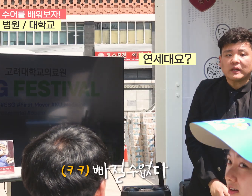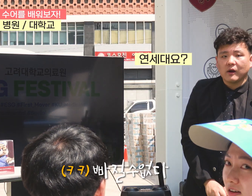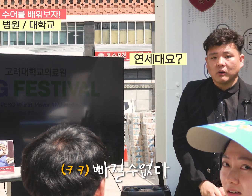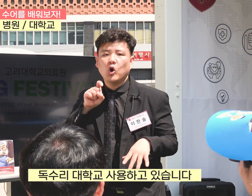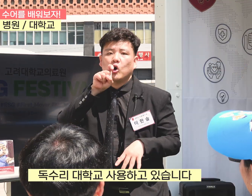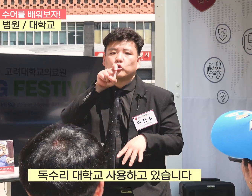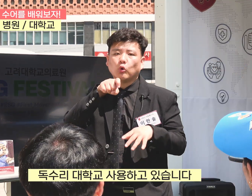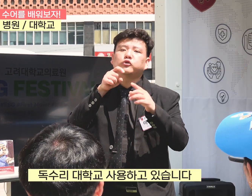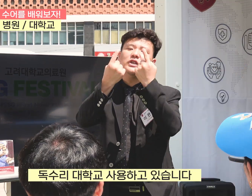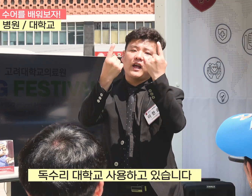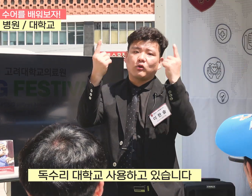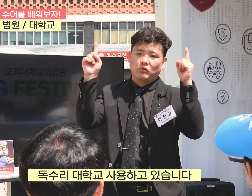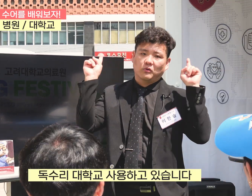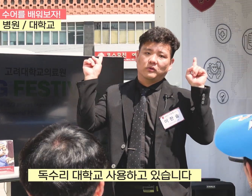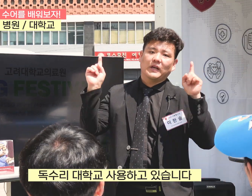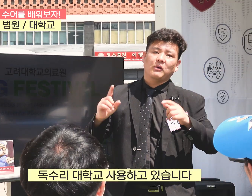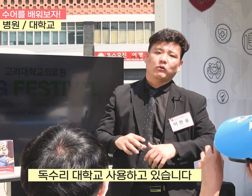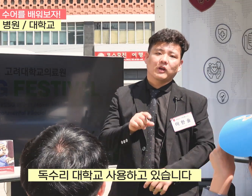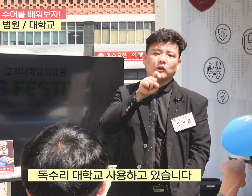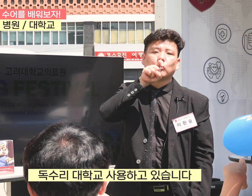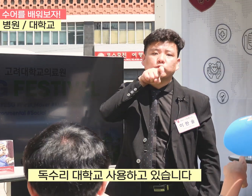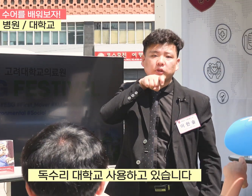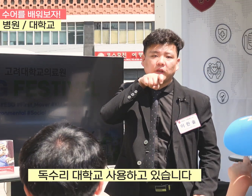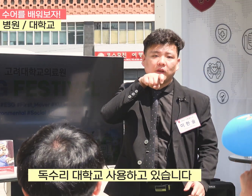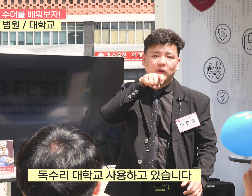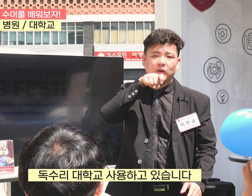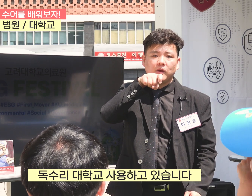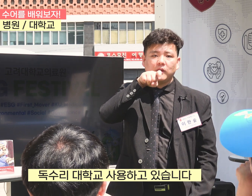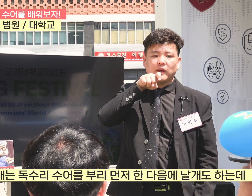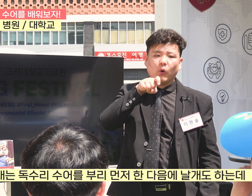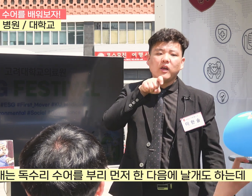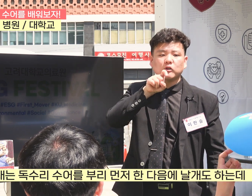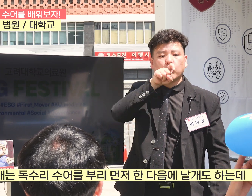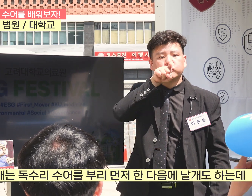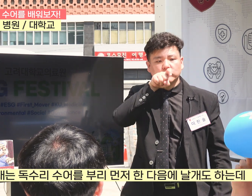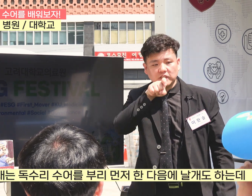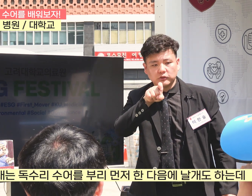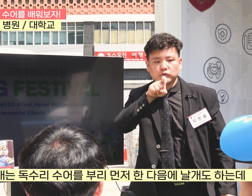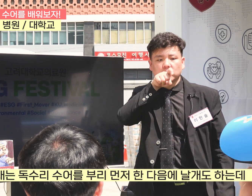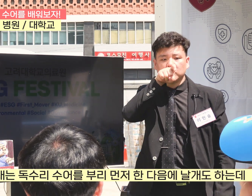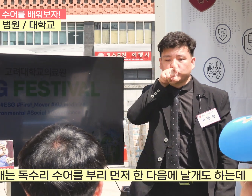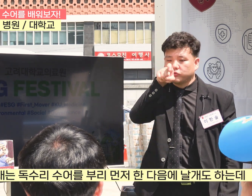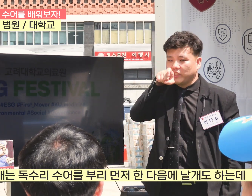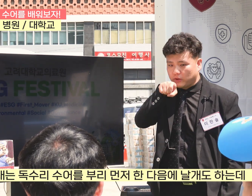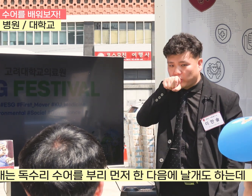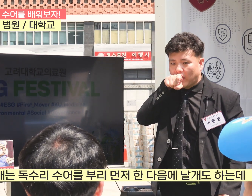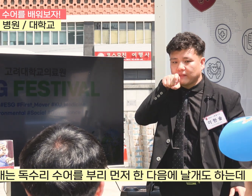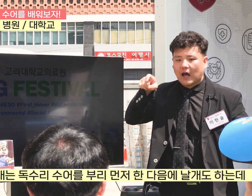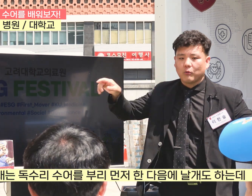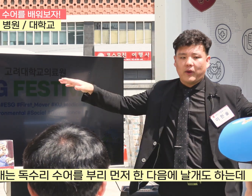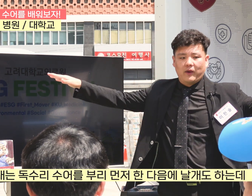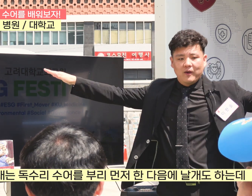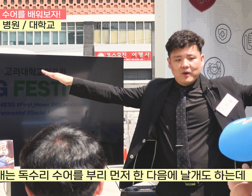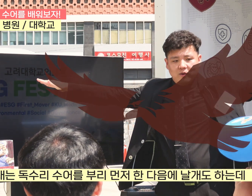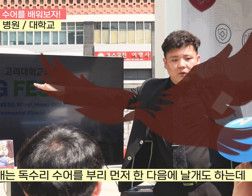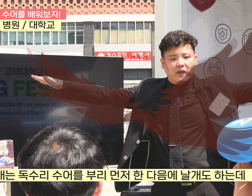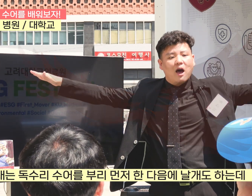연세대요? 독수리대학교 사용하고, 예, 독수리. 예, 원래는 독수리 수호를 불이 이렇게 한 다음에 이렇게 하고,